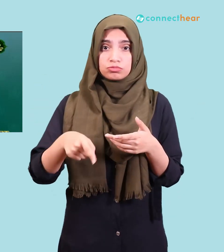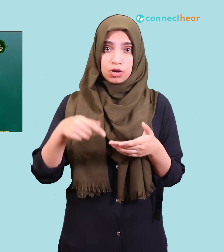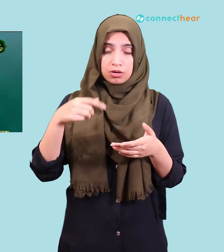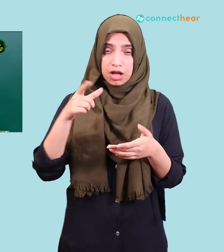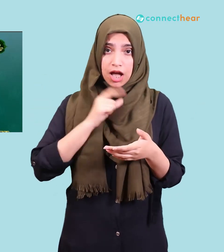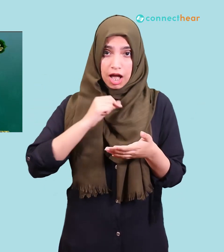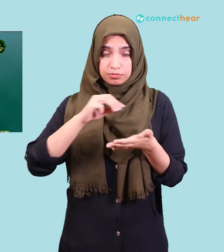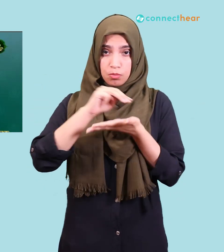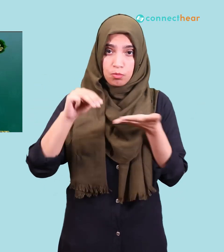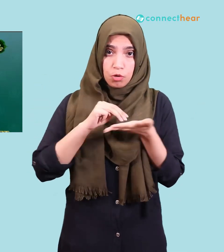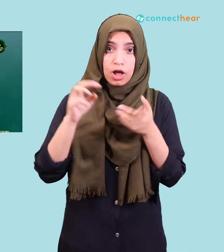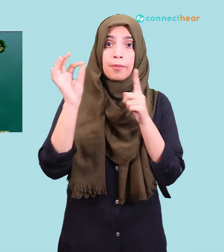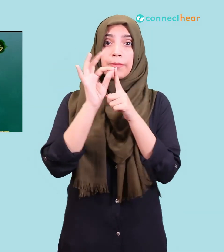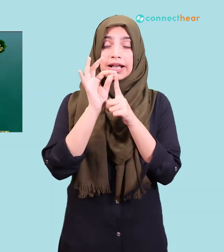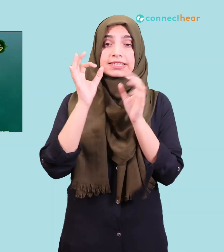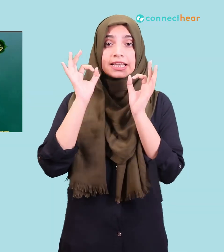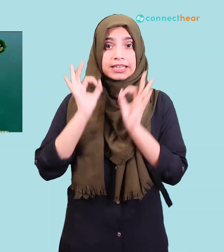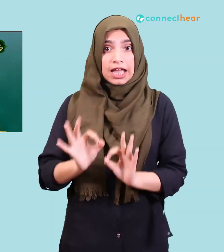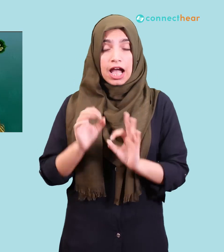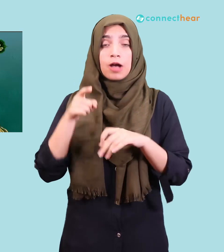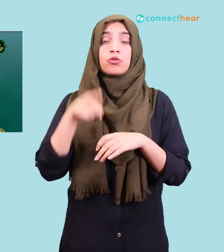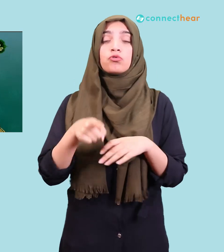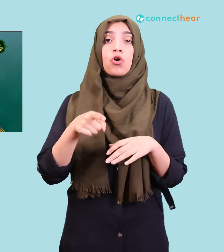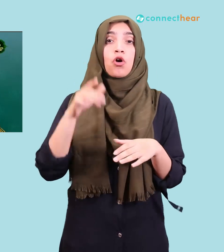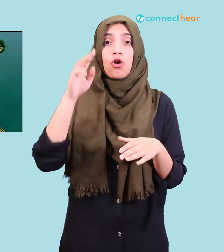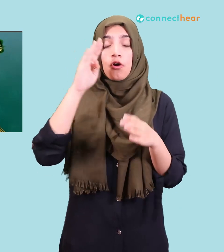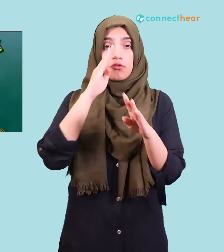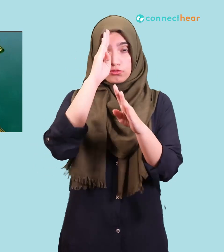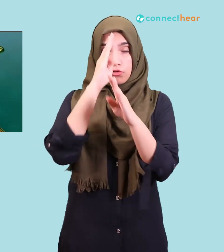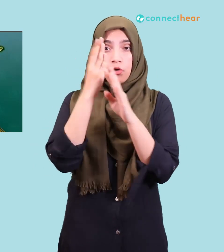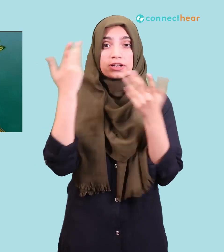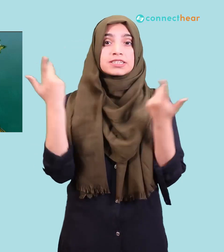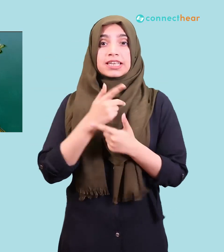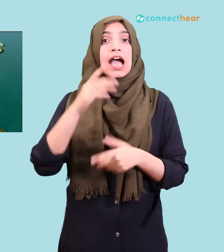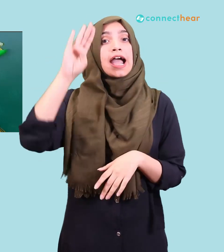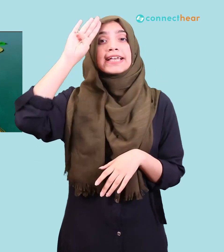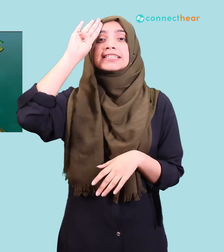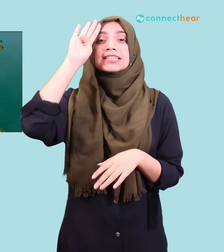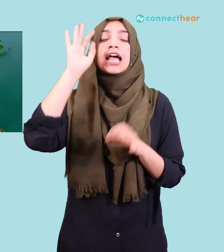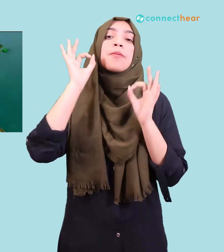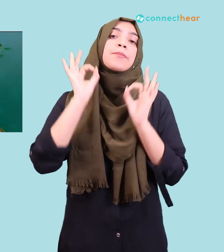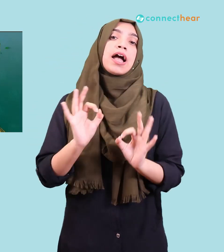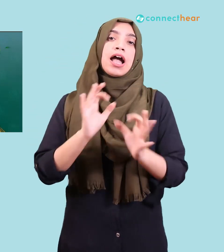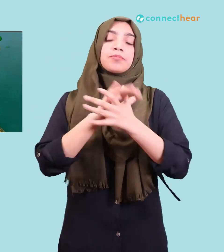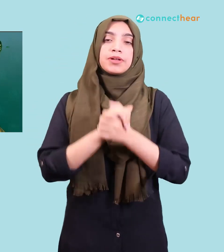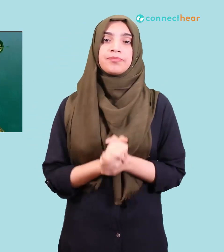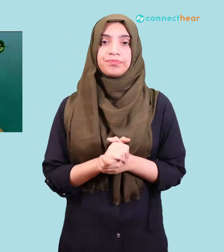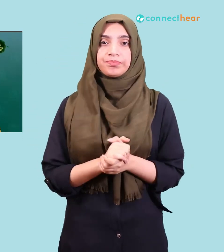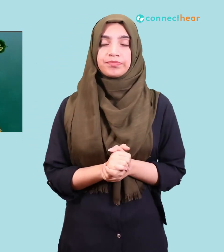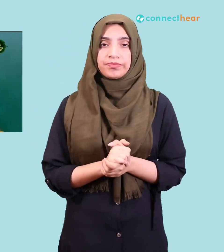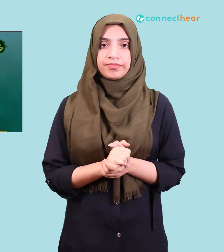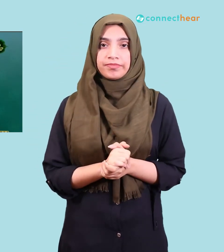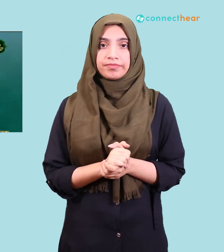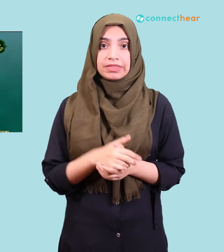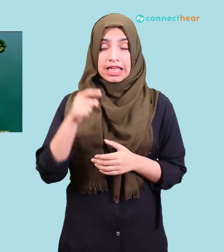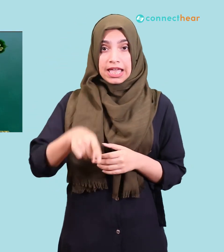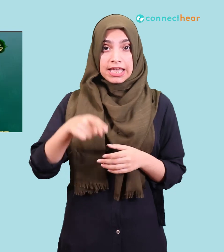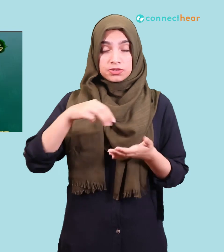इसका नारा क्या था? पाकिस्तान का मतलब क्या? ला इलाहा इल्लल्लाह। इस मुल्क के जो लोग